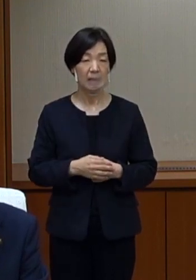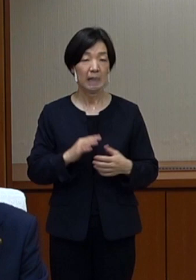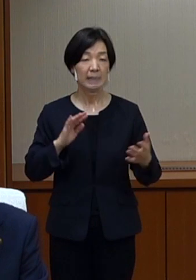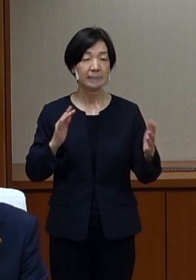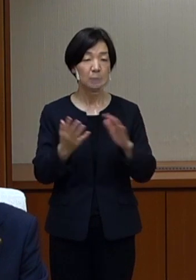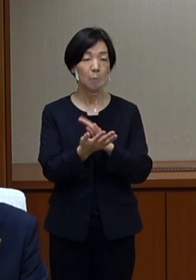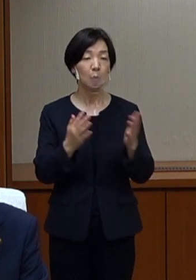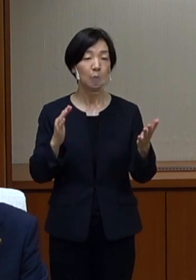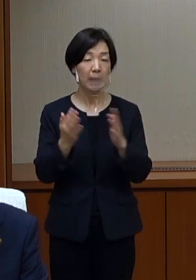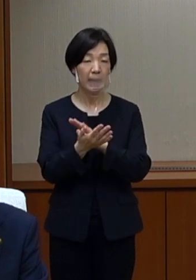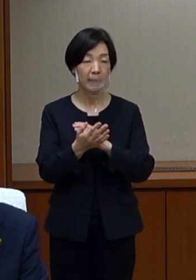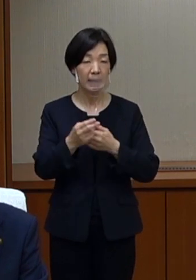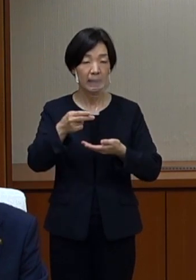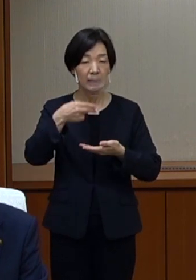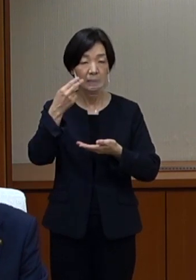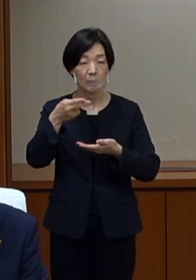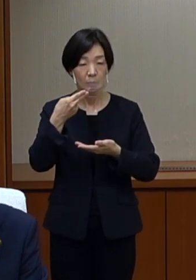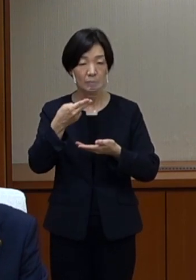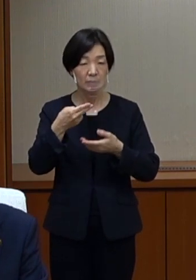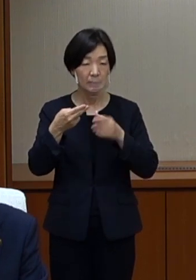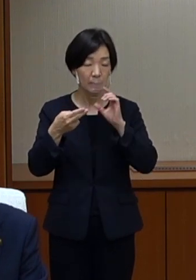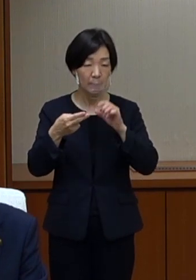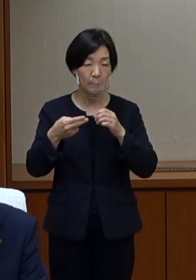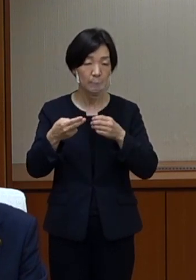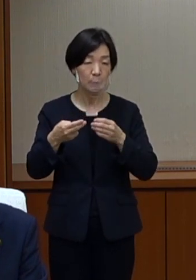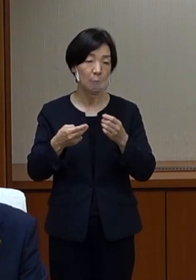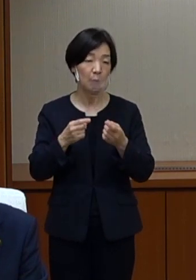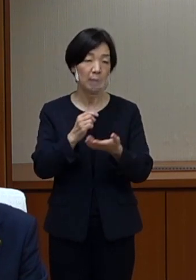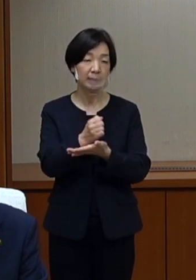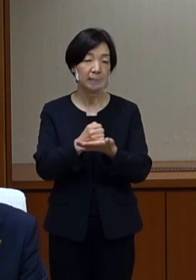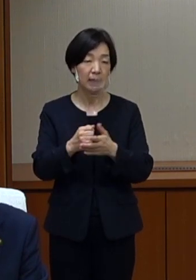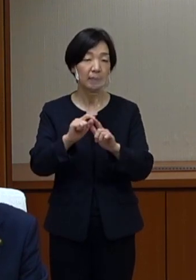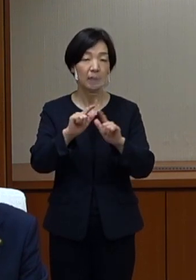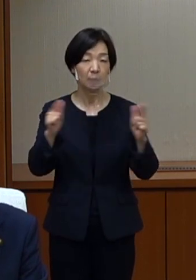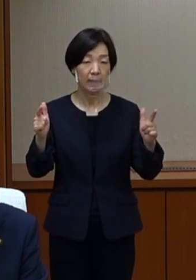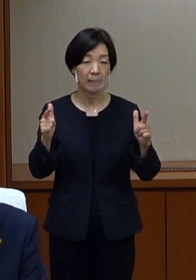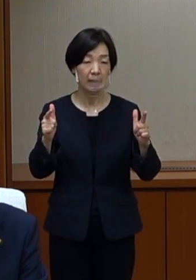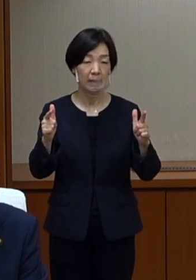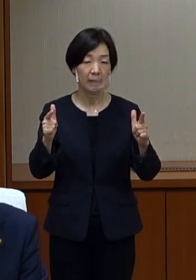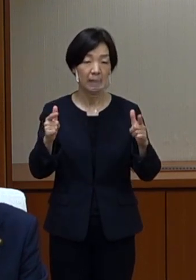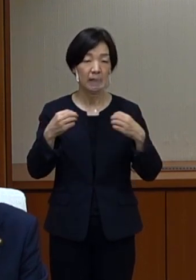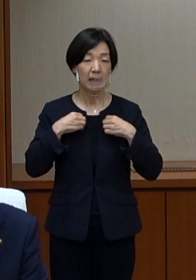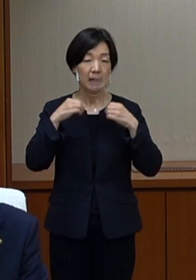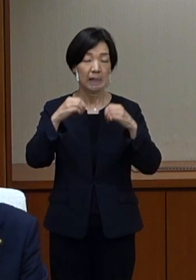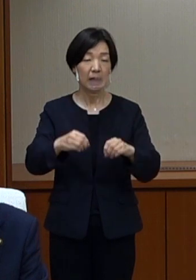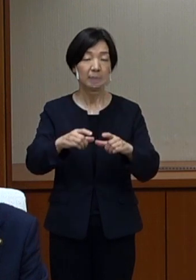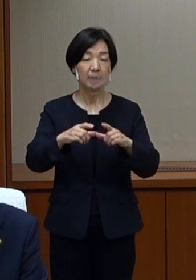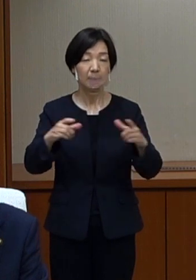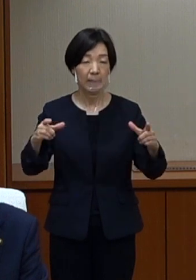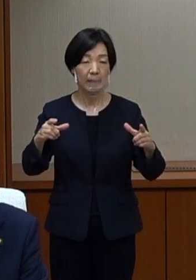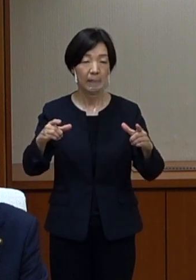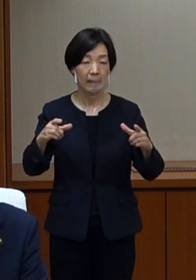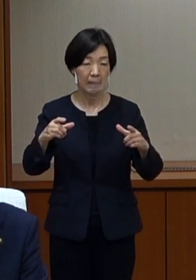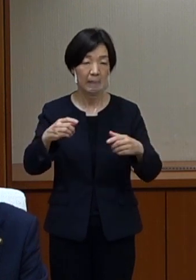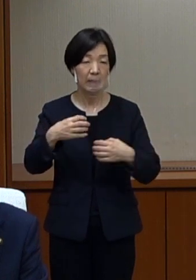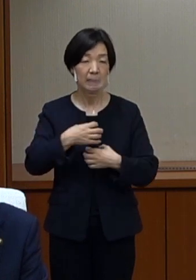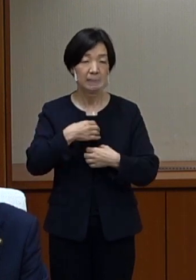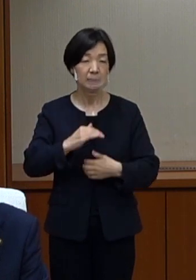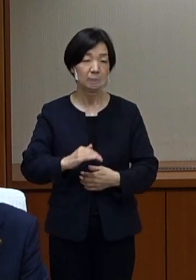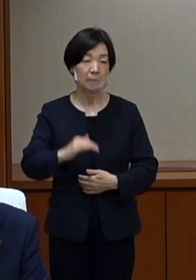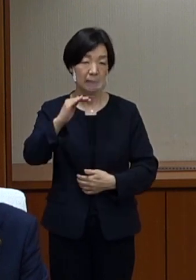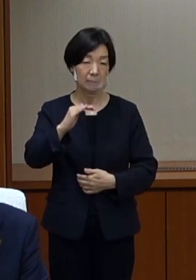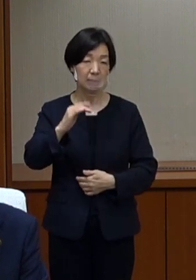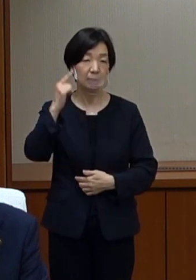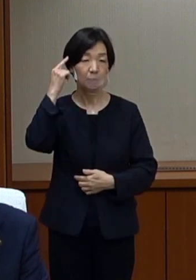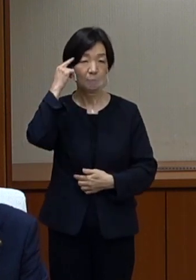や飲食の機会が増え、感染リスクが高まったことが大きく影響したものと推測